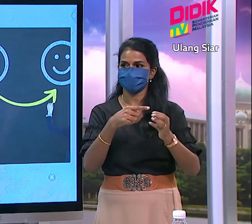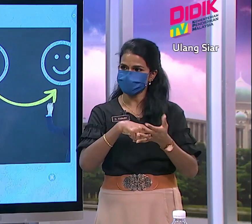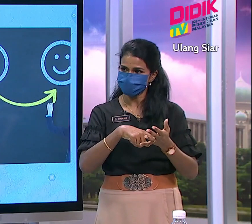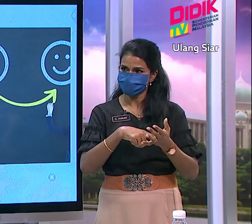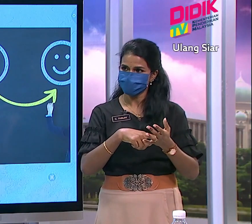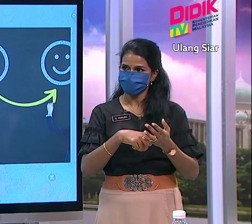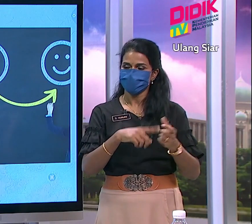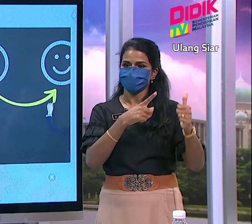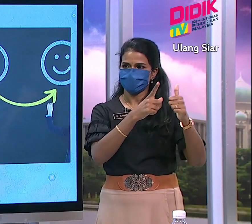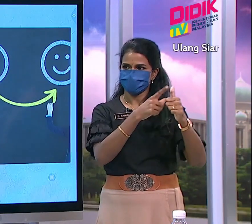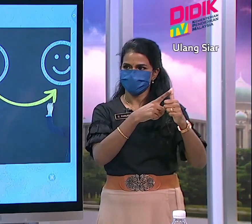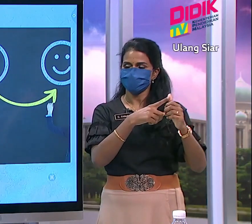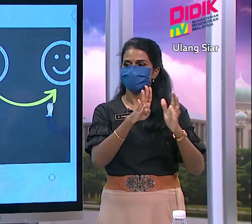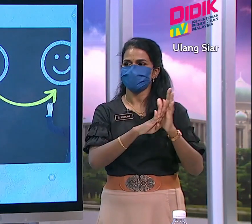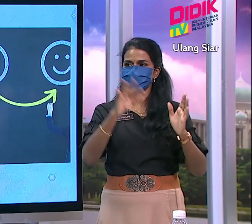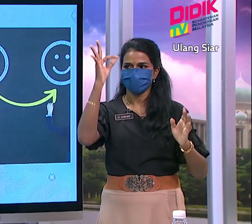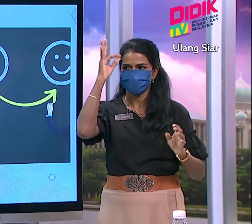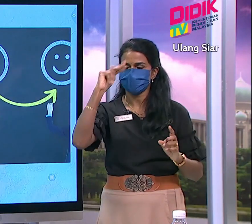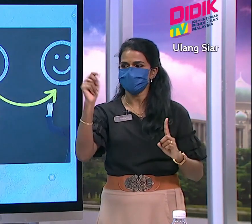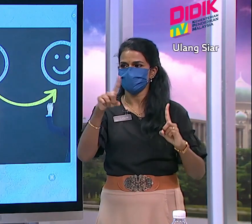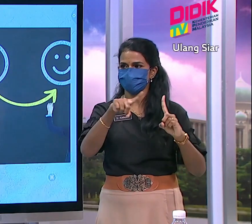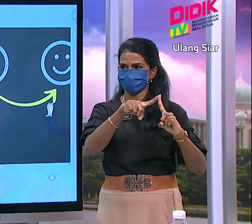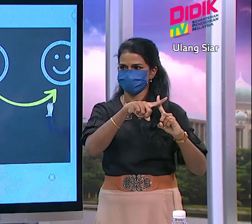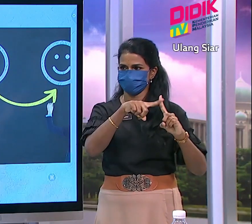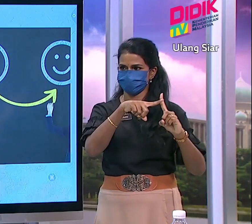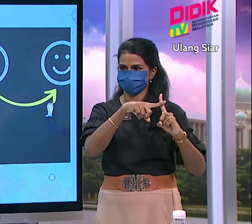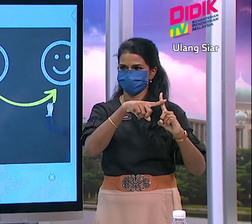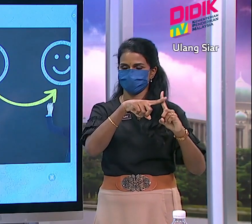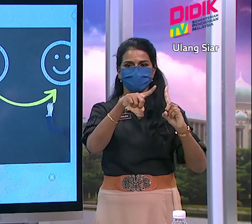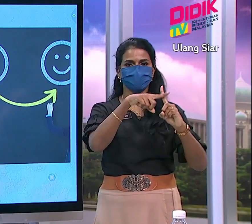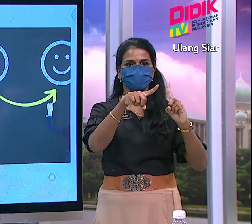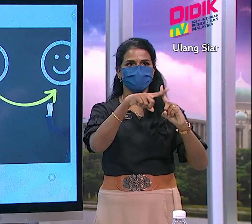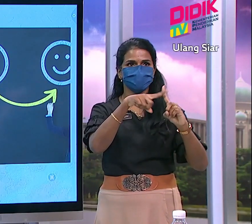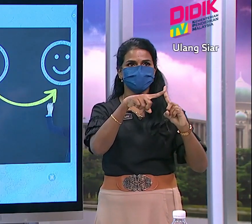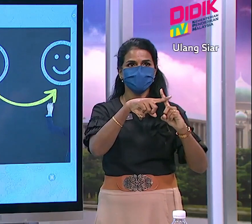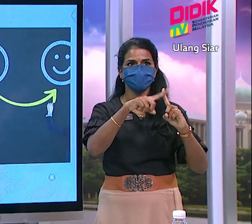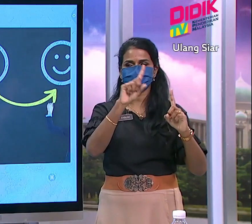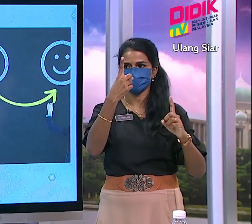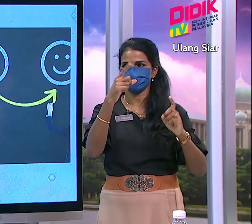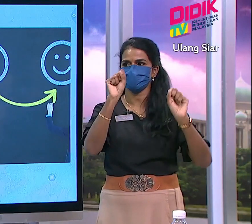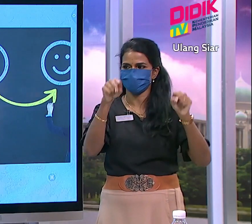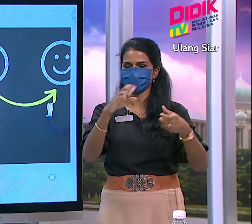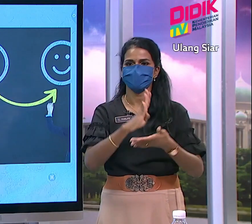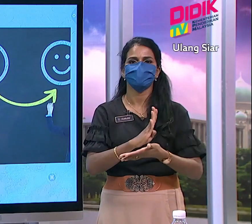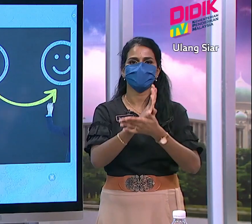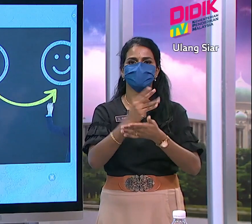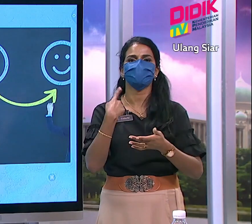ini? Pertama, berfikiran positif. Positif. Positif sahaja boleh bantu